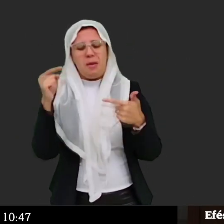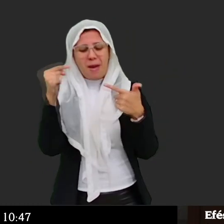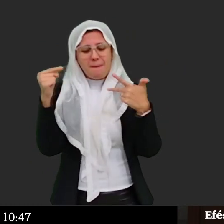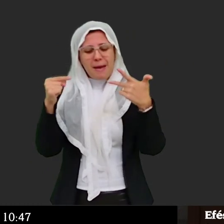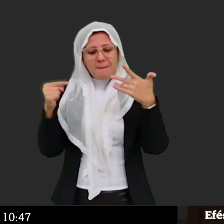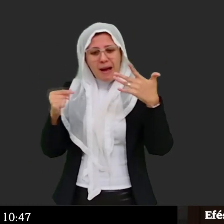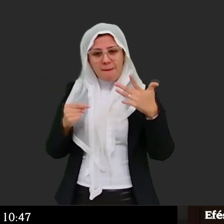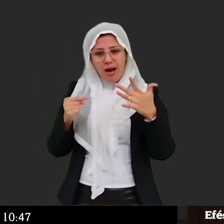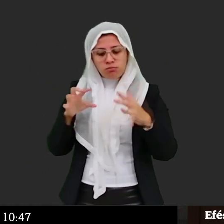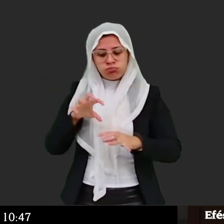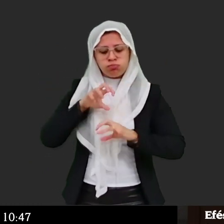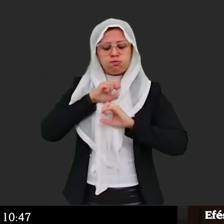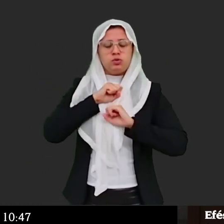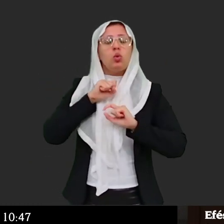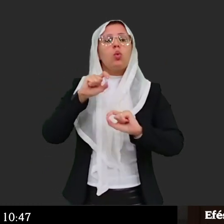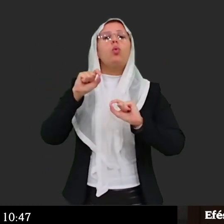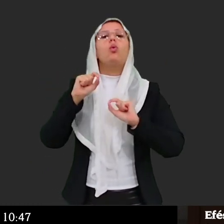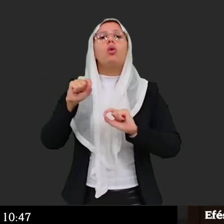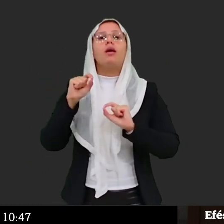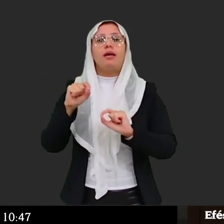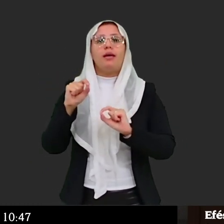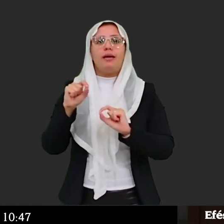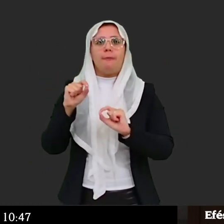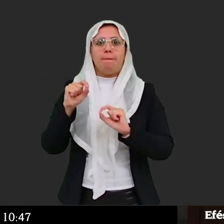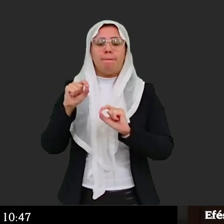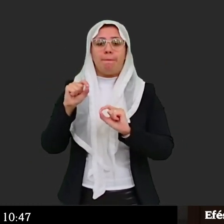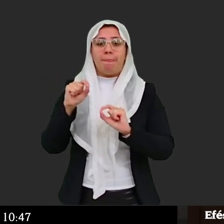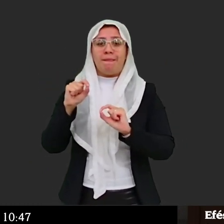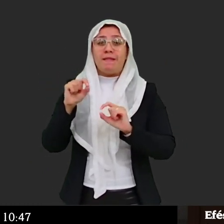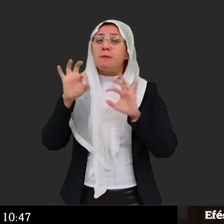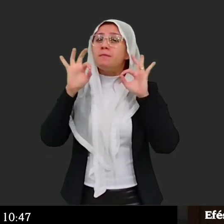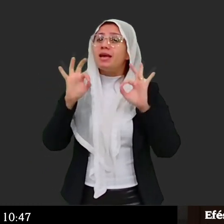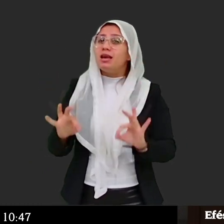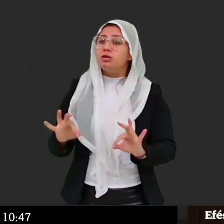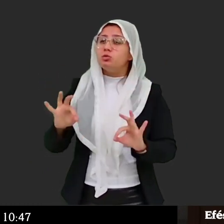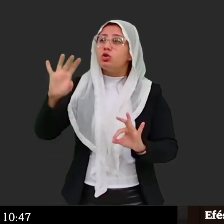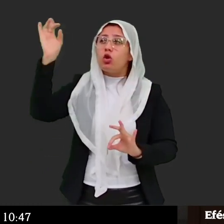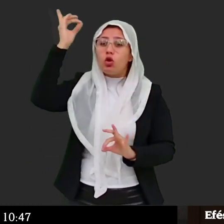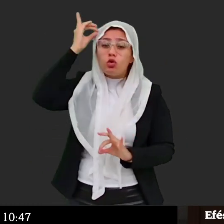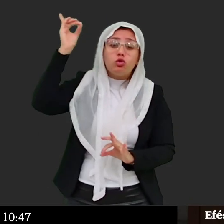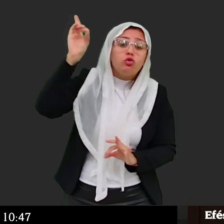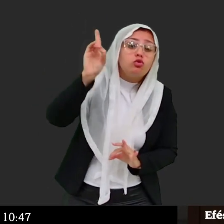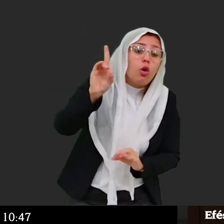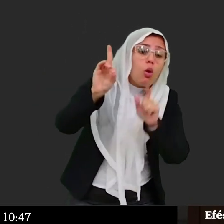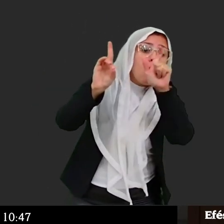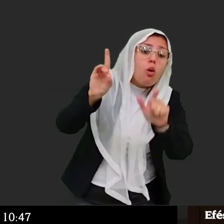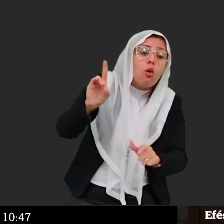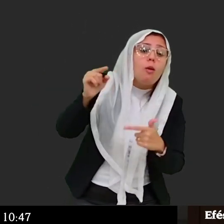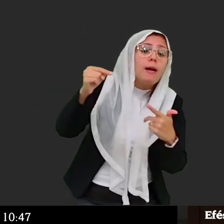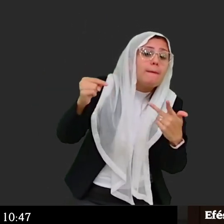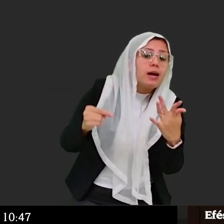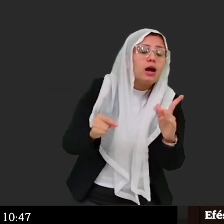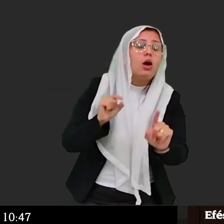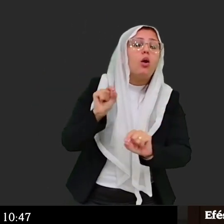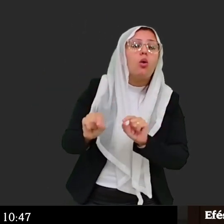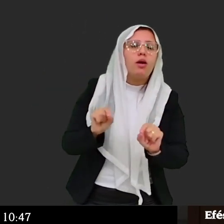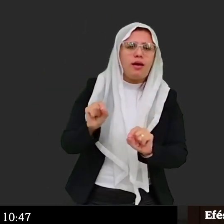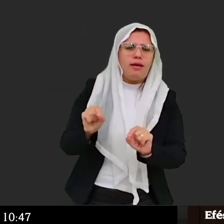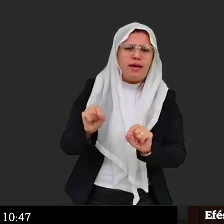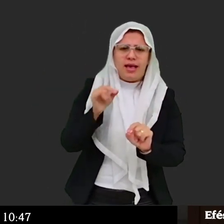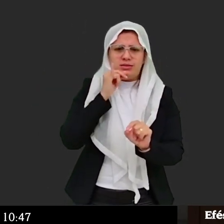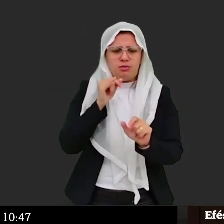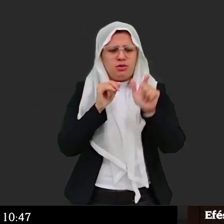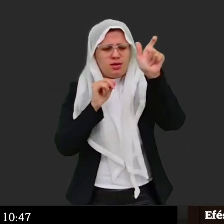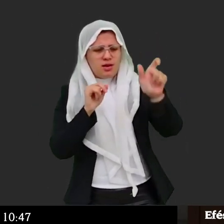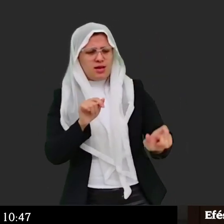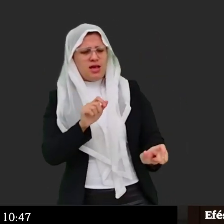que ele concede a ele segundo a graça e o dom que ele dá. Uns apóstolos e outros